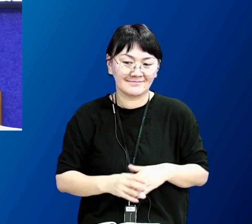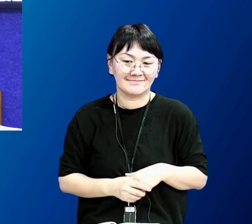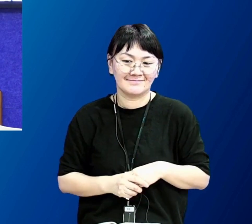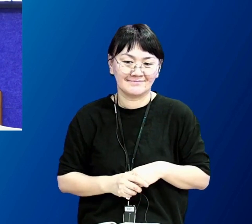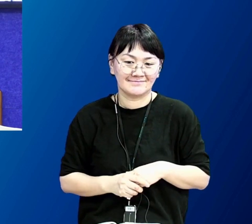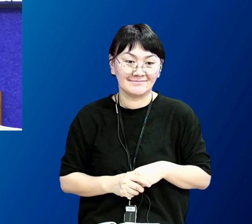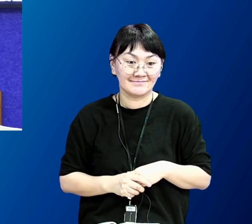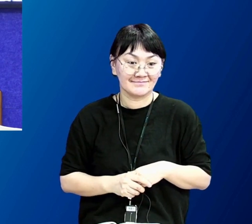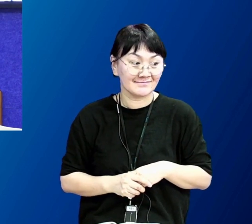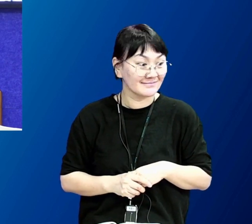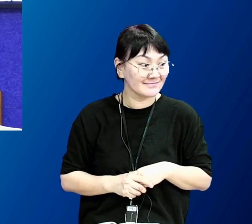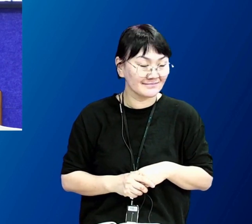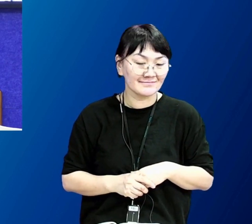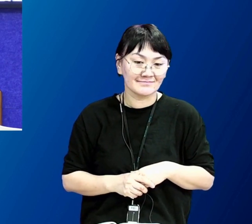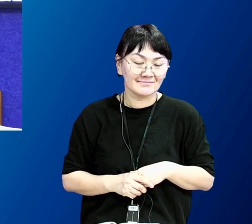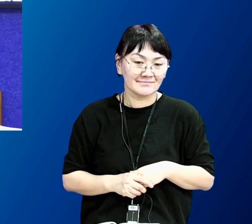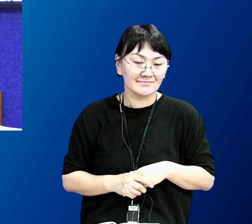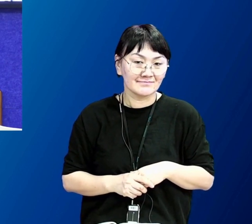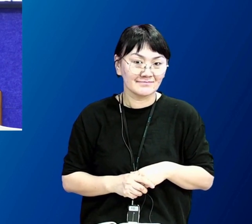За.